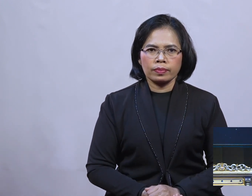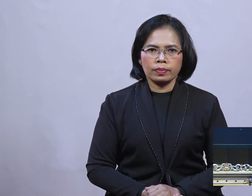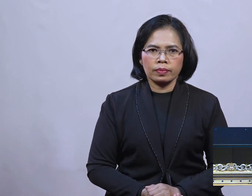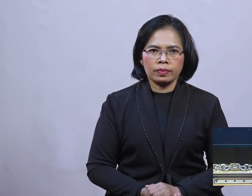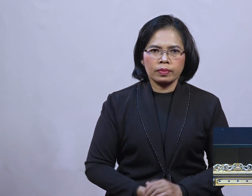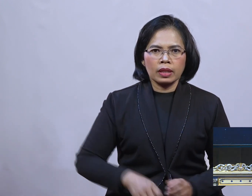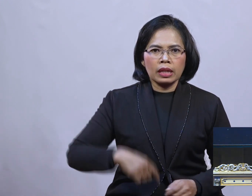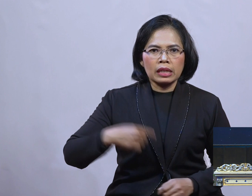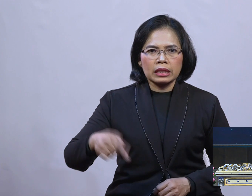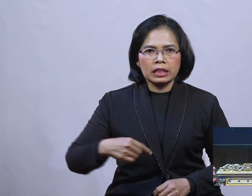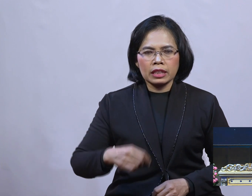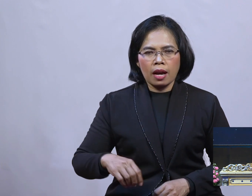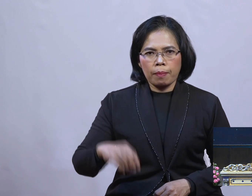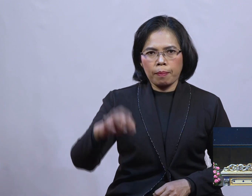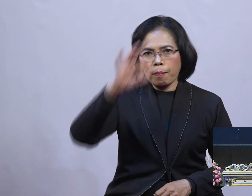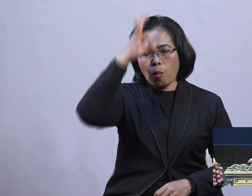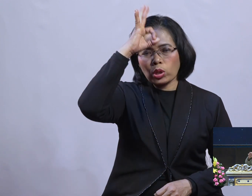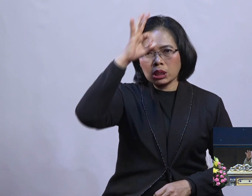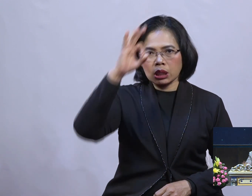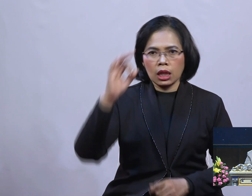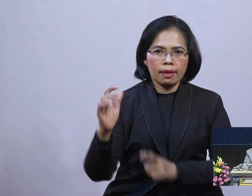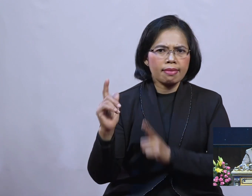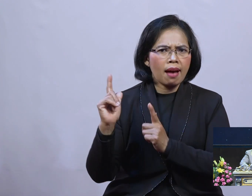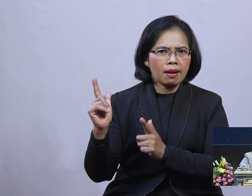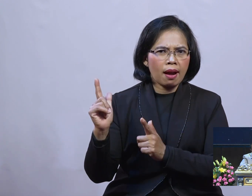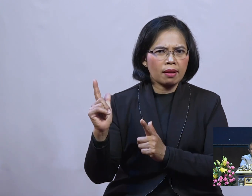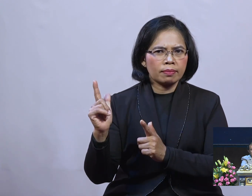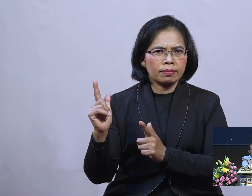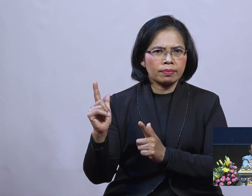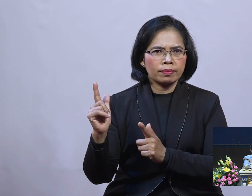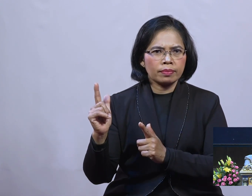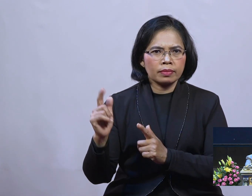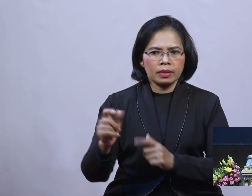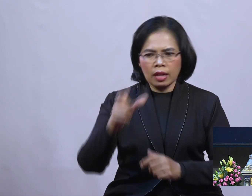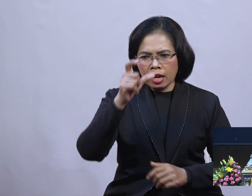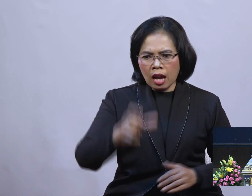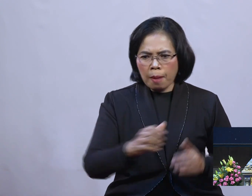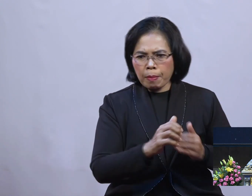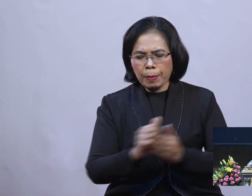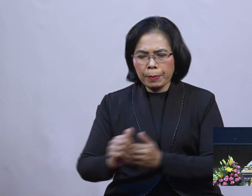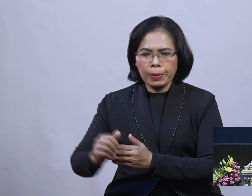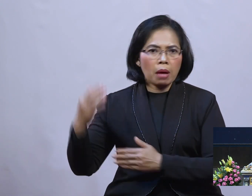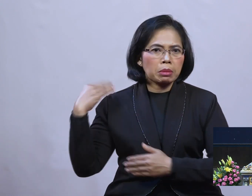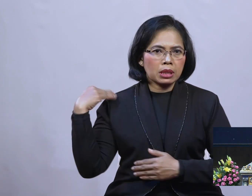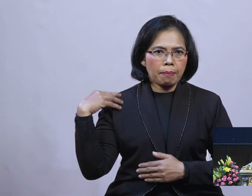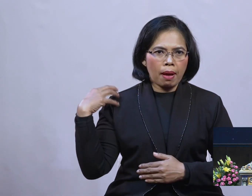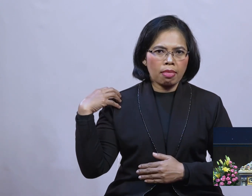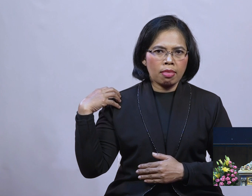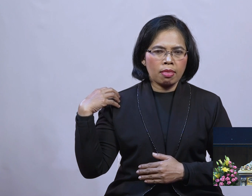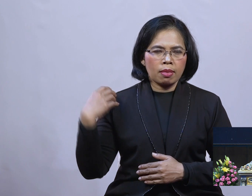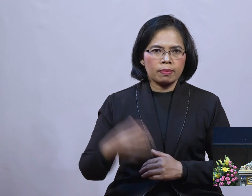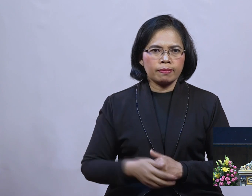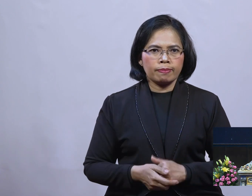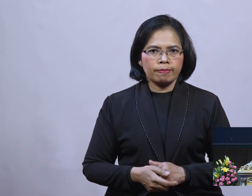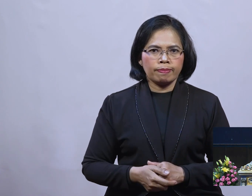Hai setiap polisi setiap tentara Hai setiap pemimpin setiap pejabat